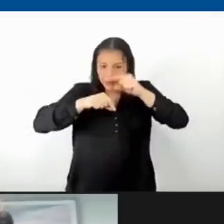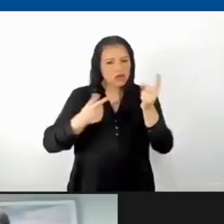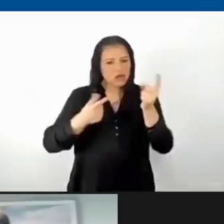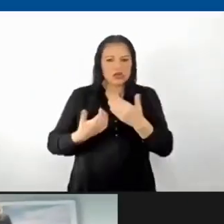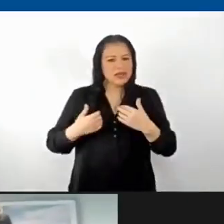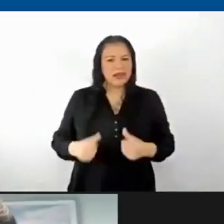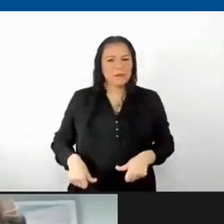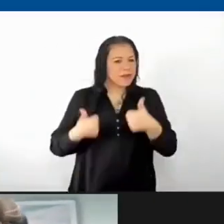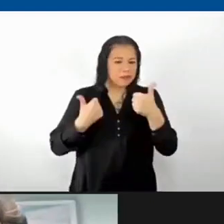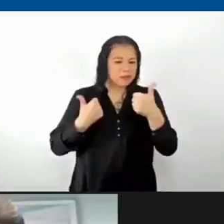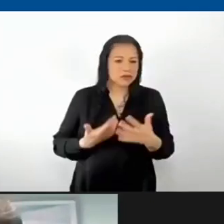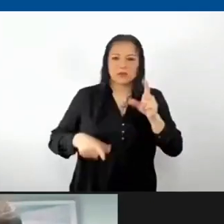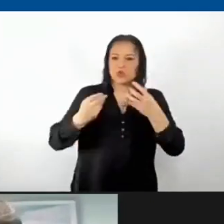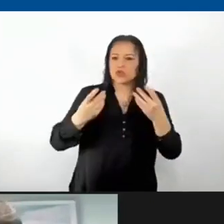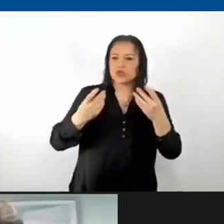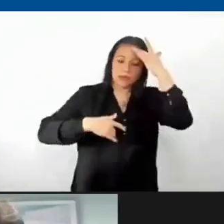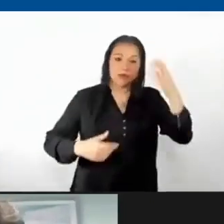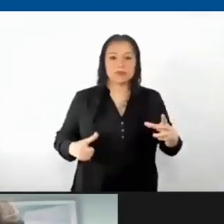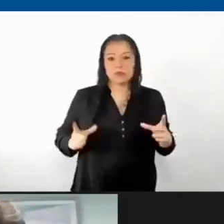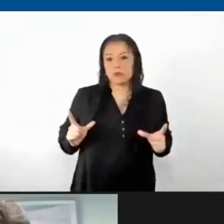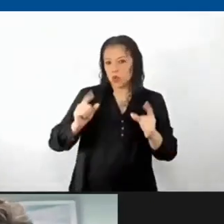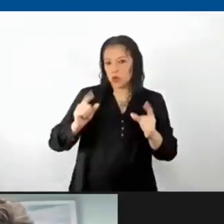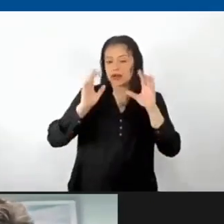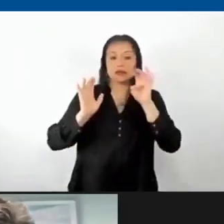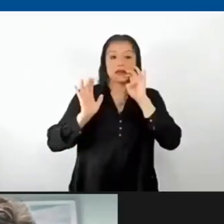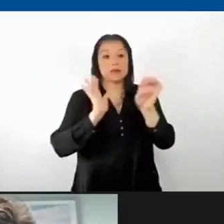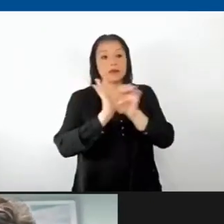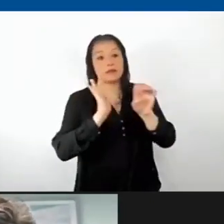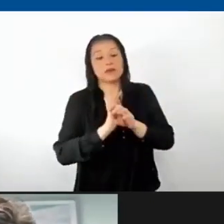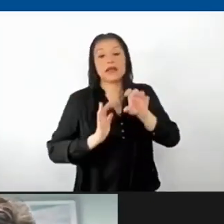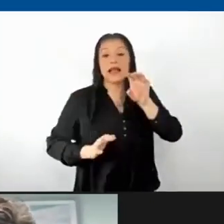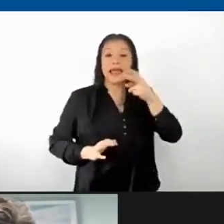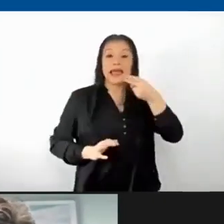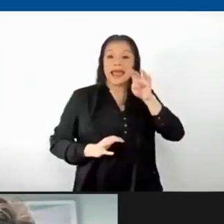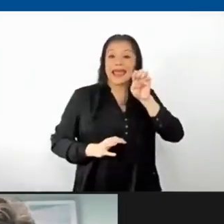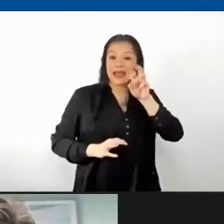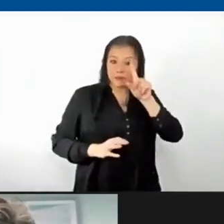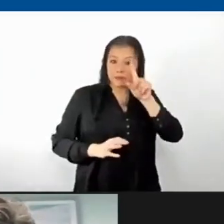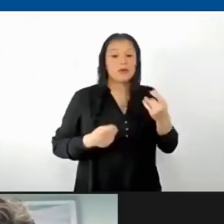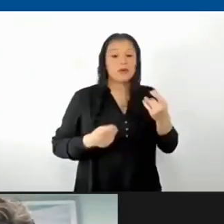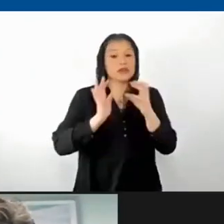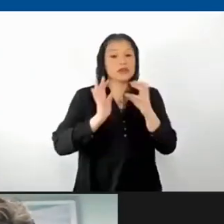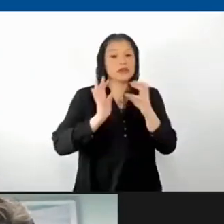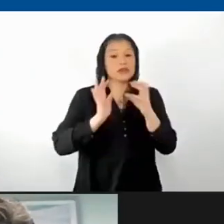de enfermedades no pueden vacunarse, por ejemplo, contra el herpes, que usa un virus vivo. Entonces,